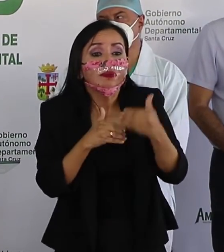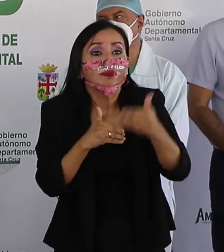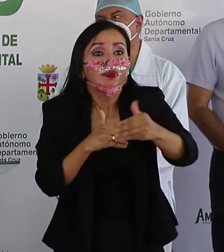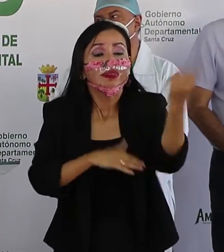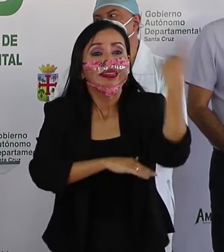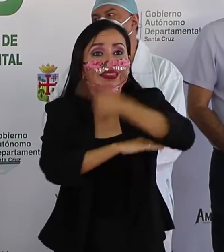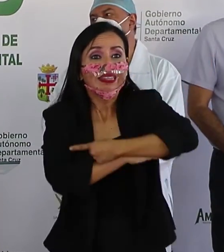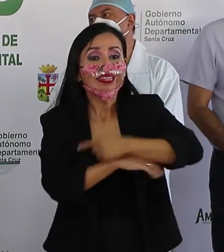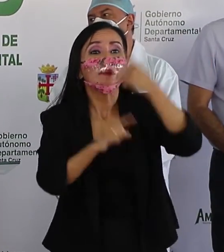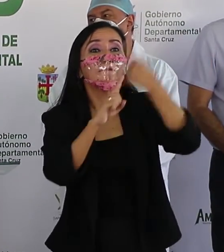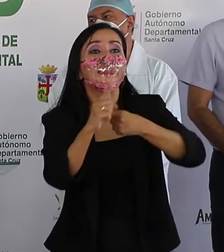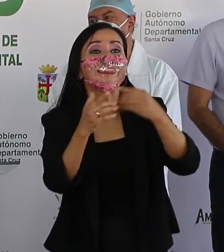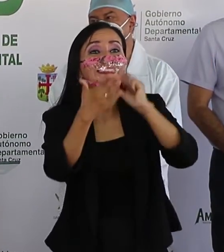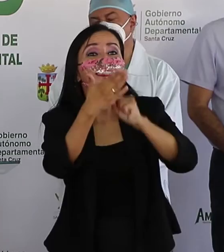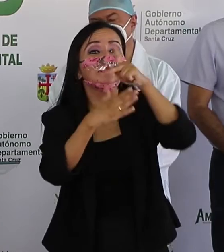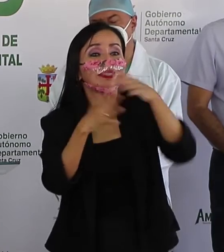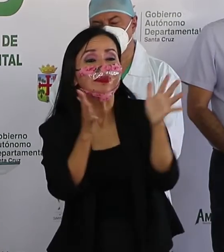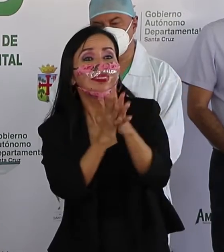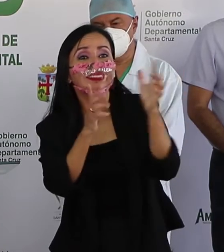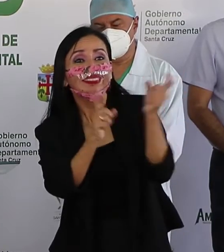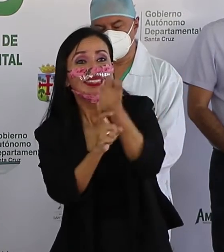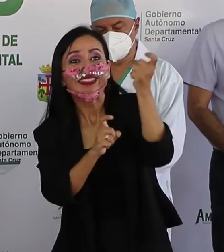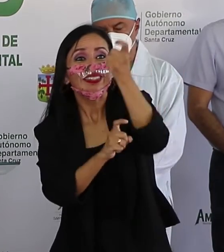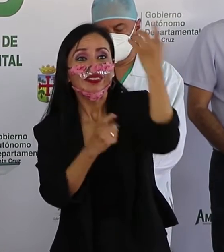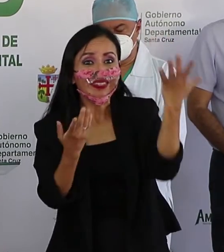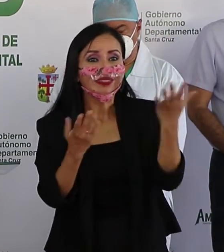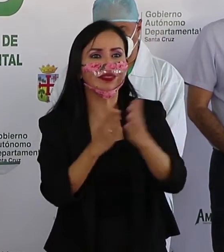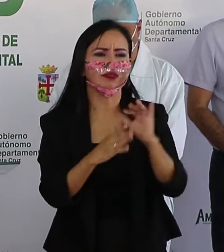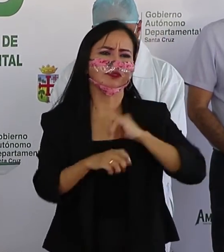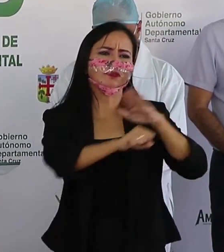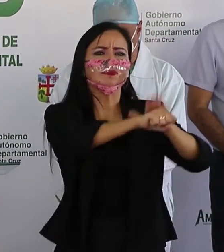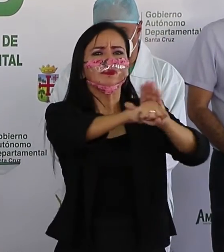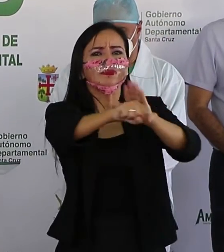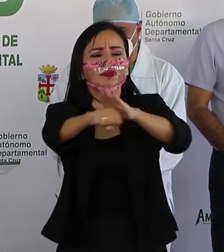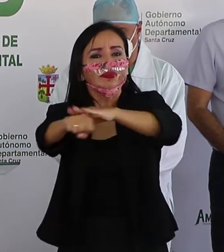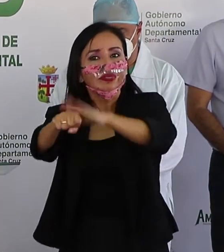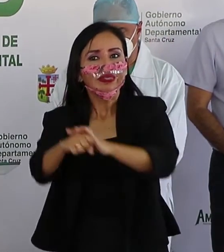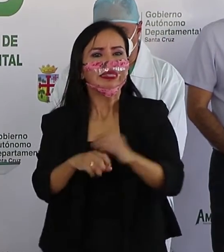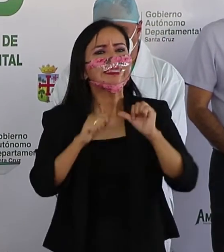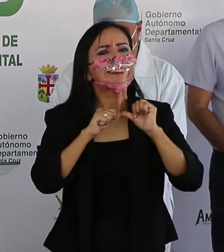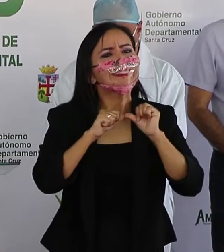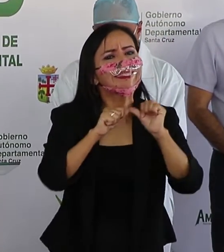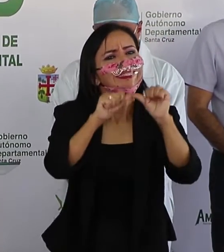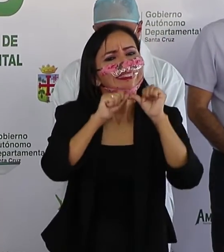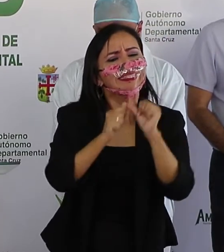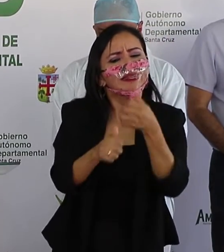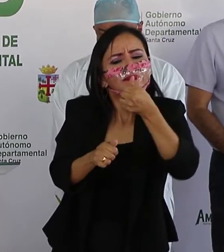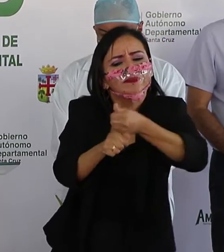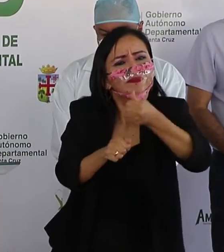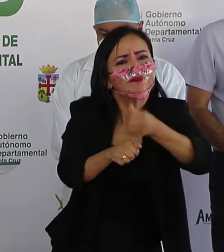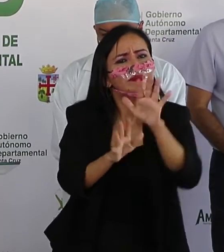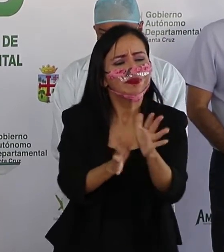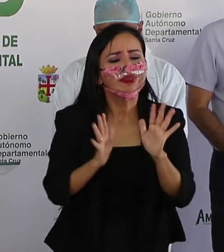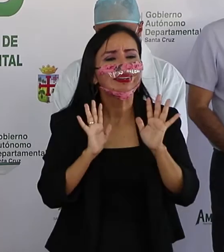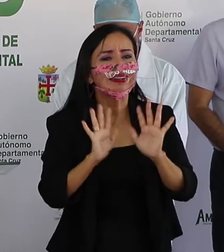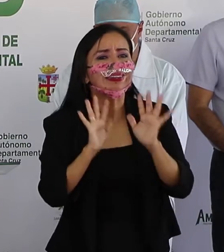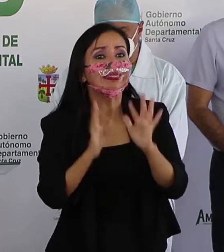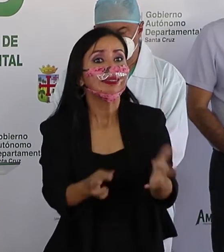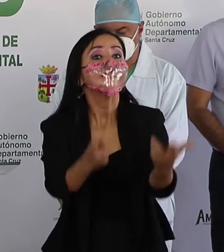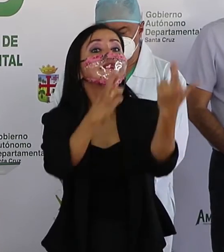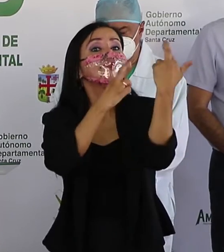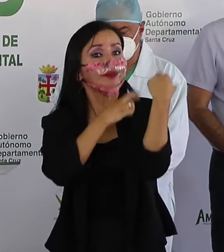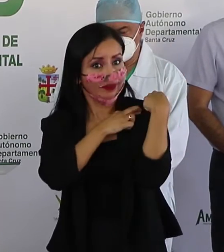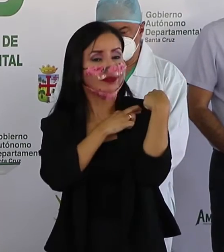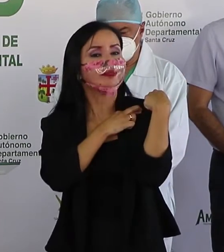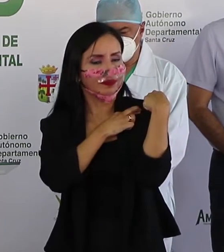días de nuestro mes aniversario los convoco a que sigamos en la misma senda de